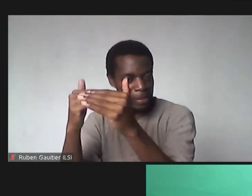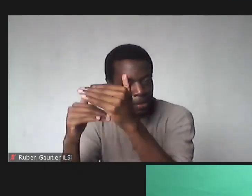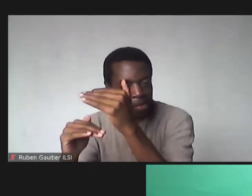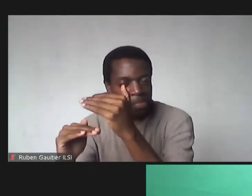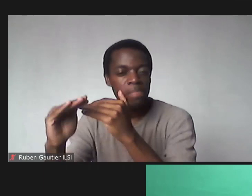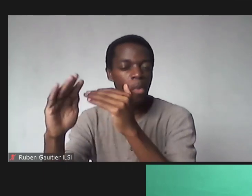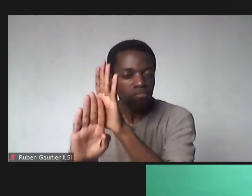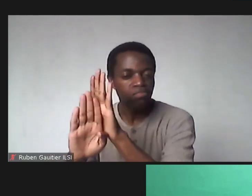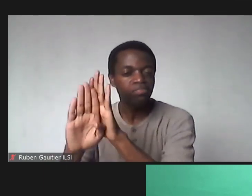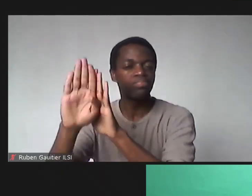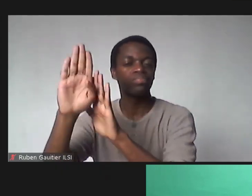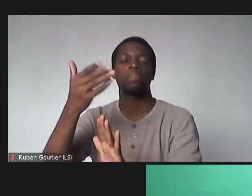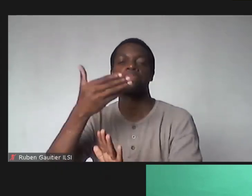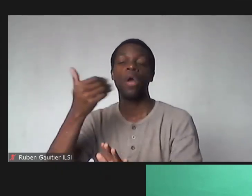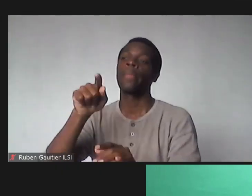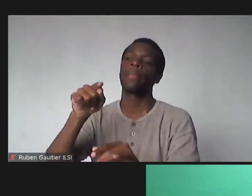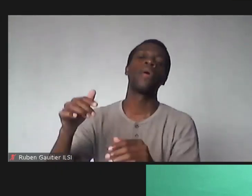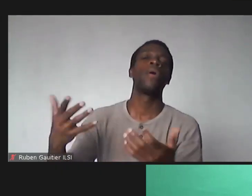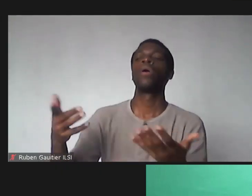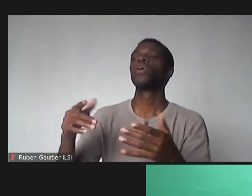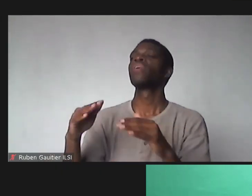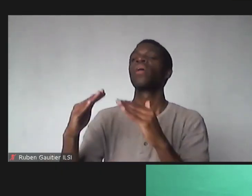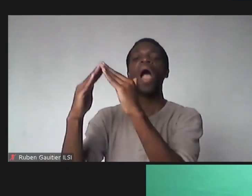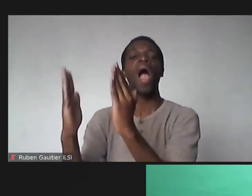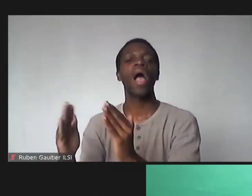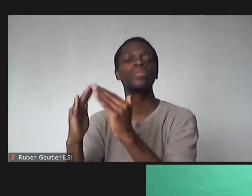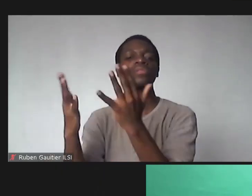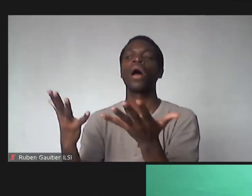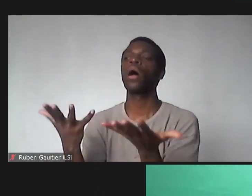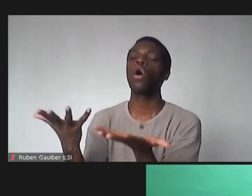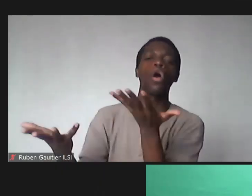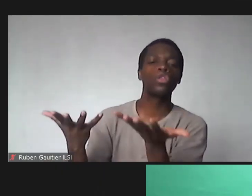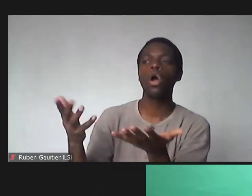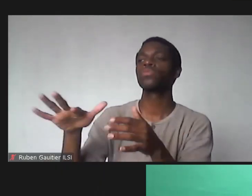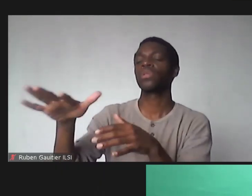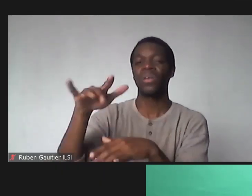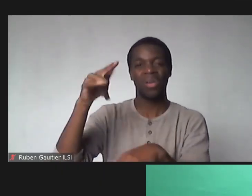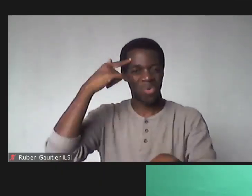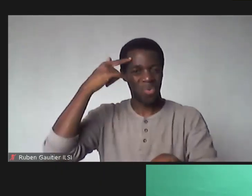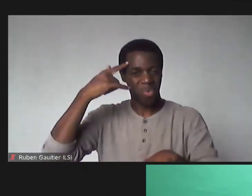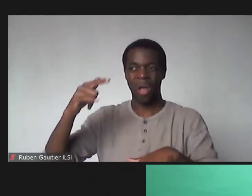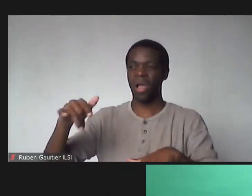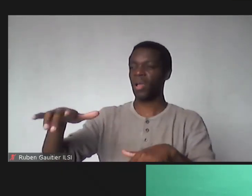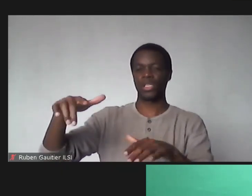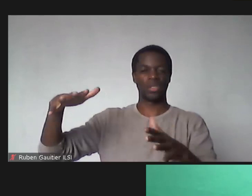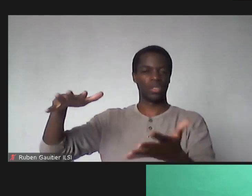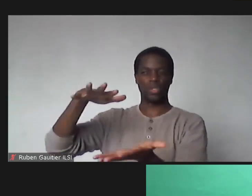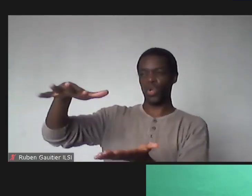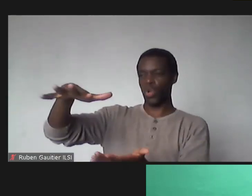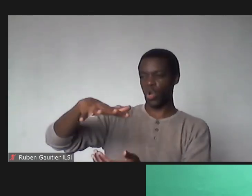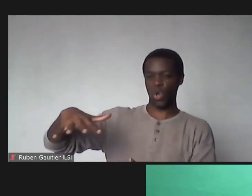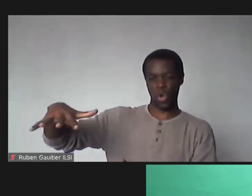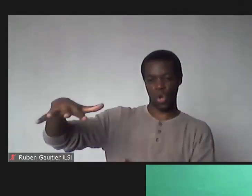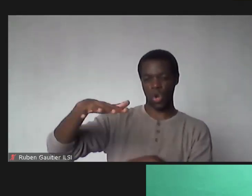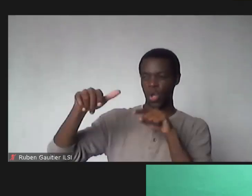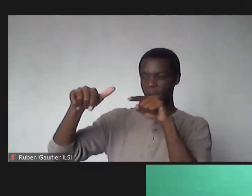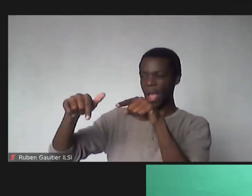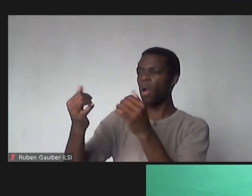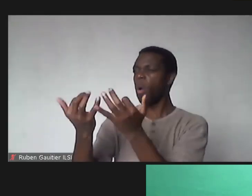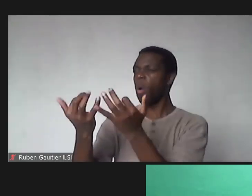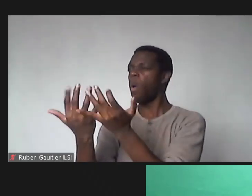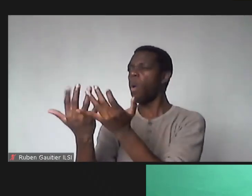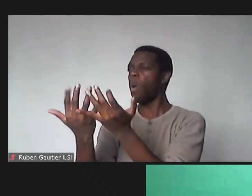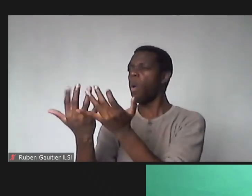censo demográfico, hablar cómo hacer el censo demográfico de manera más correcta posible, pero no hay solo el censo